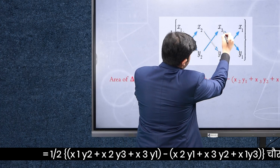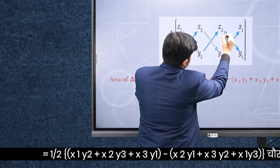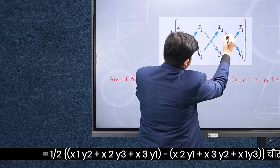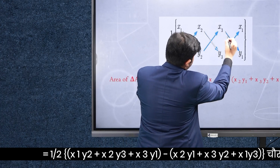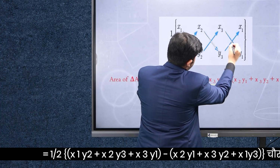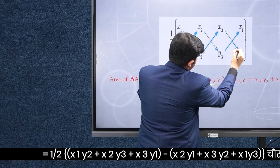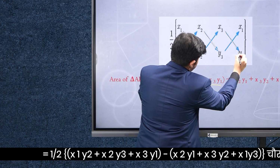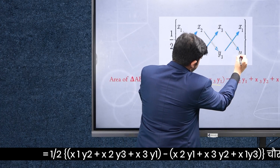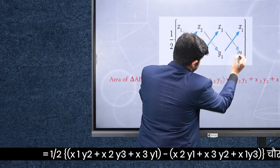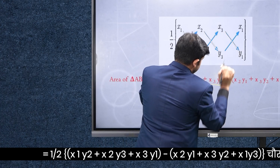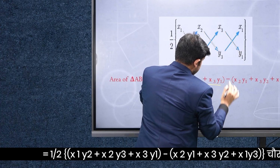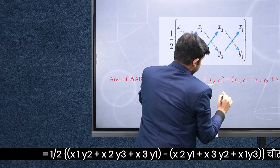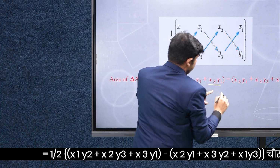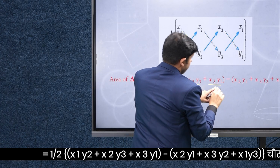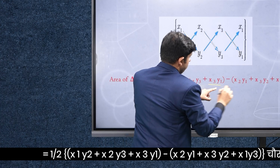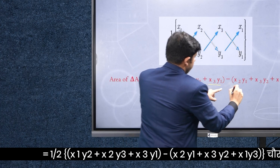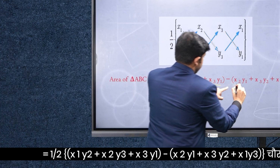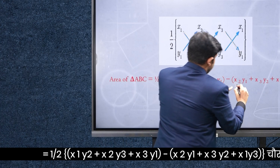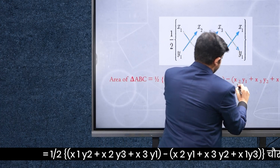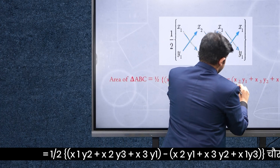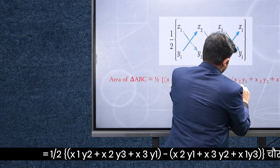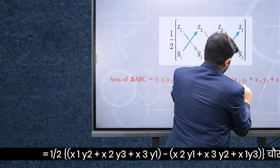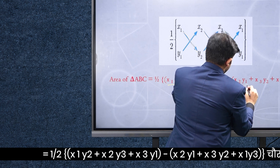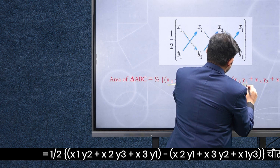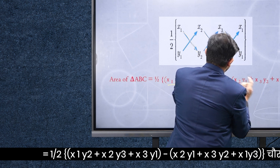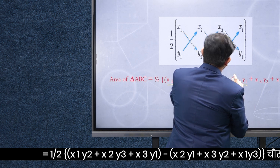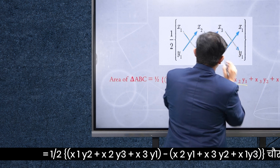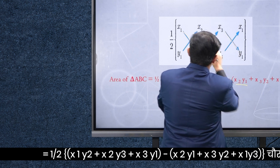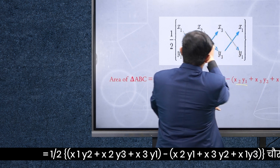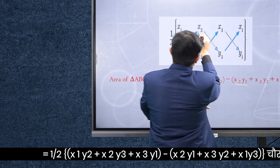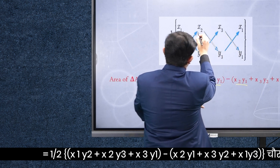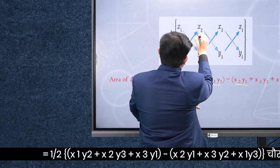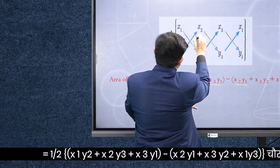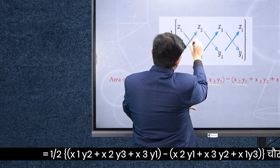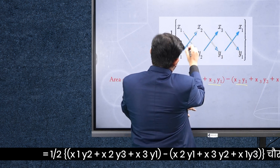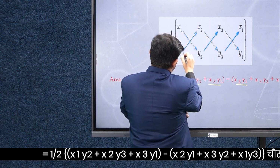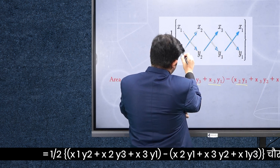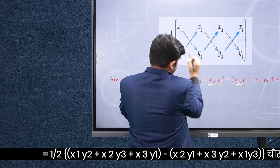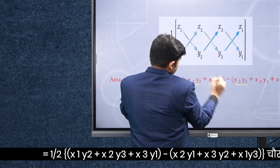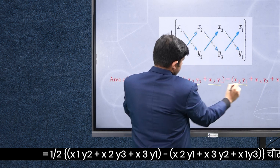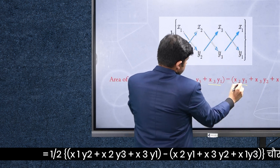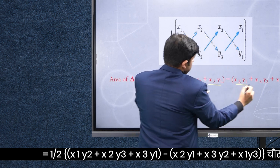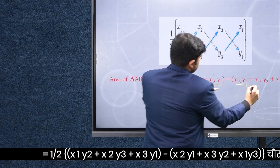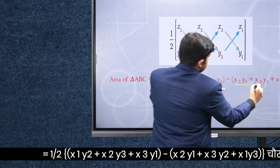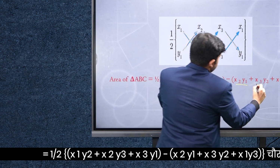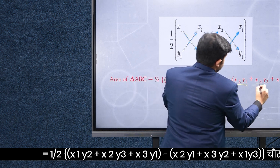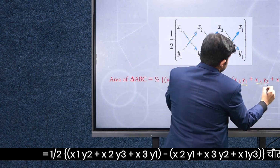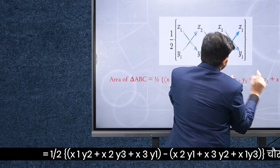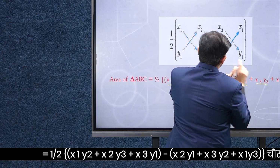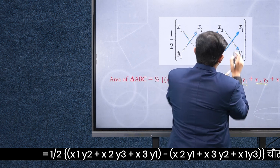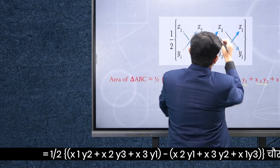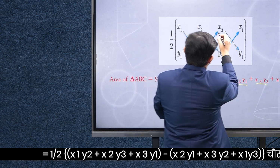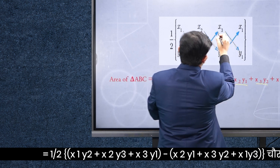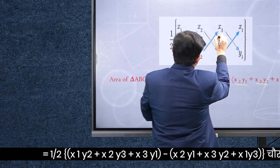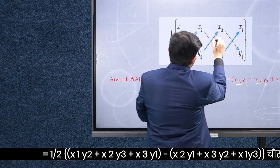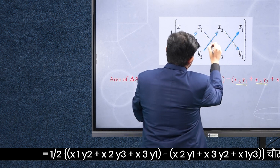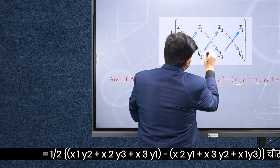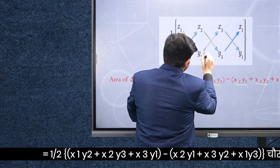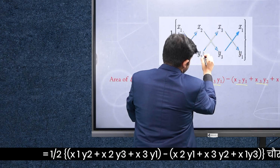x2 y3 plus x3 y1 minus x2 y1 plus x3 y2